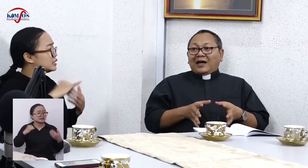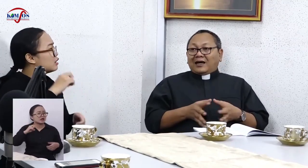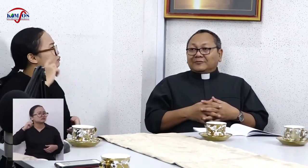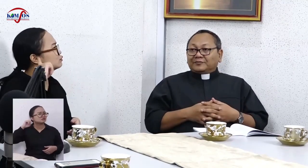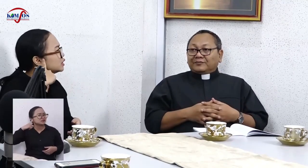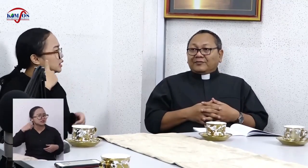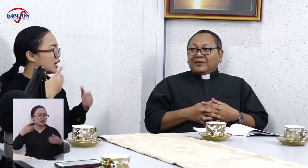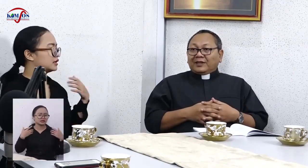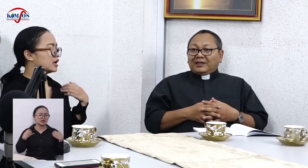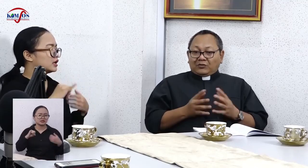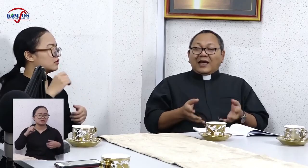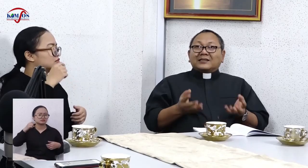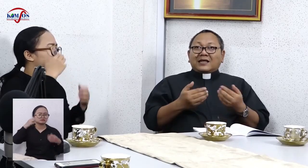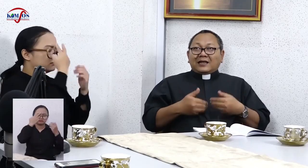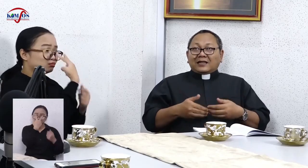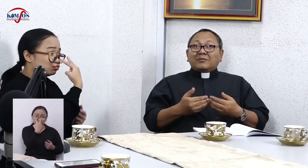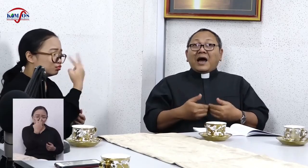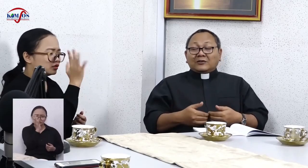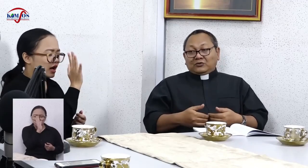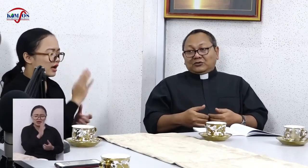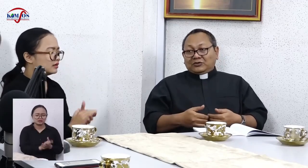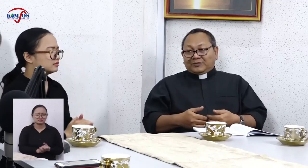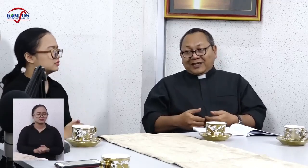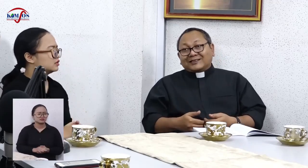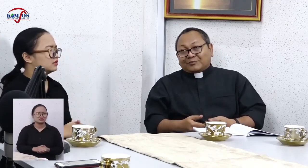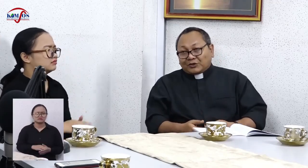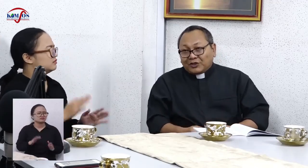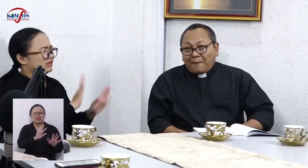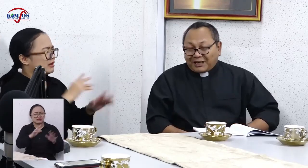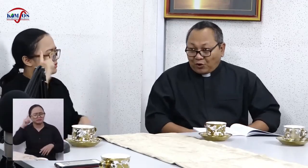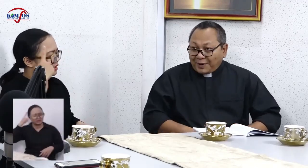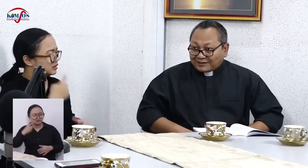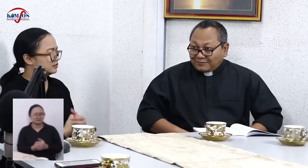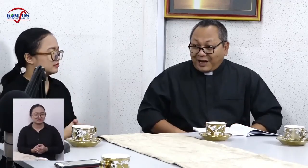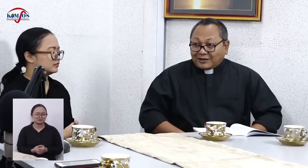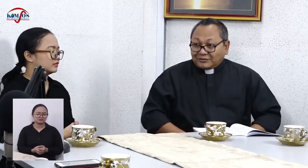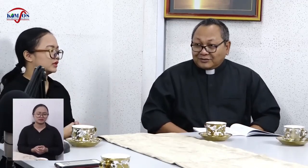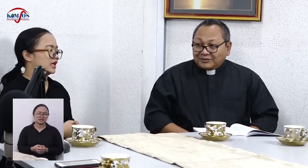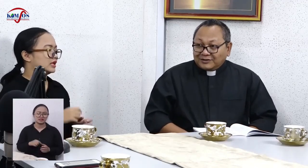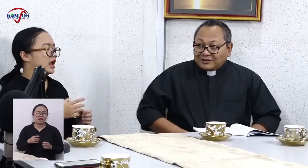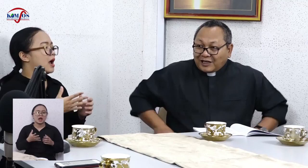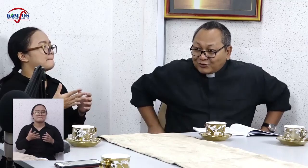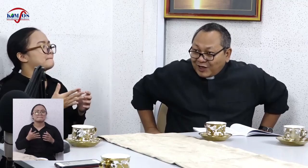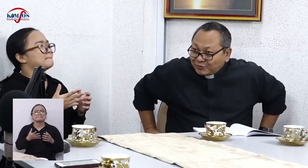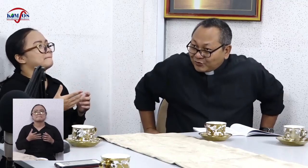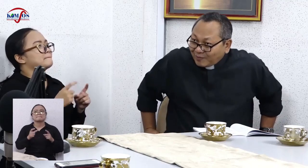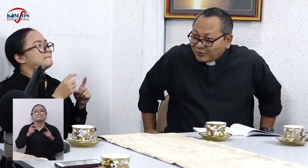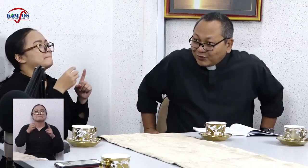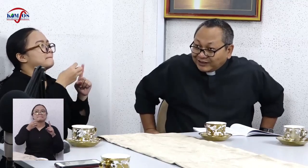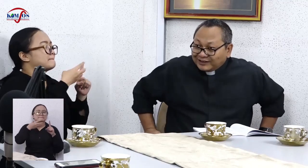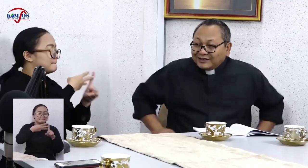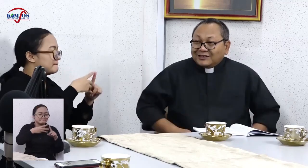buta itulah kesadaran baru maka disebut pertobatan baru tahun